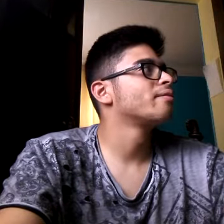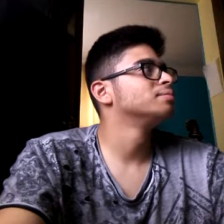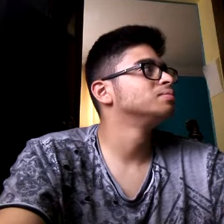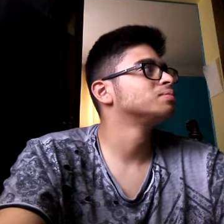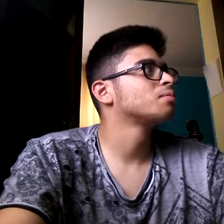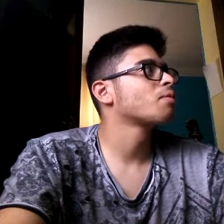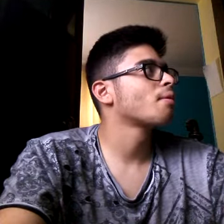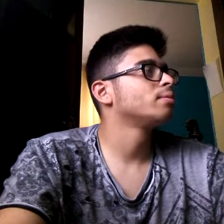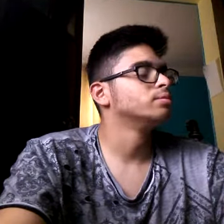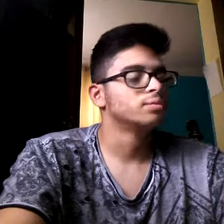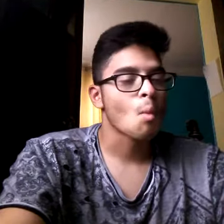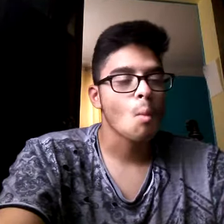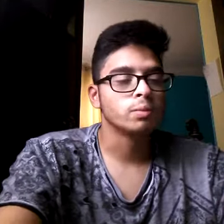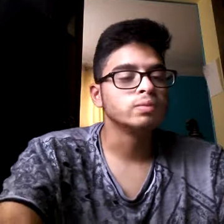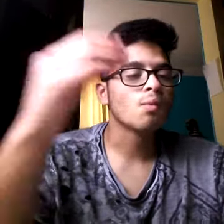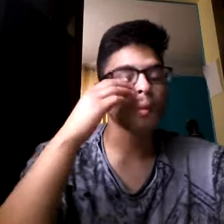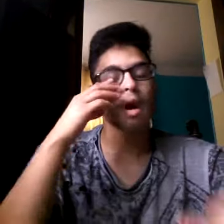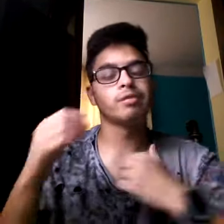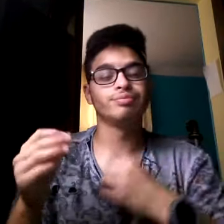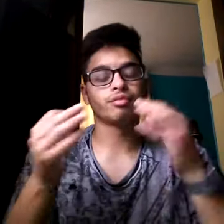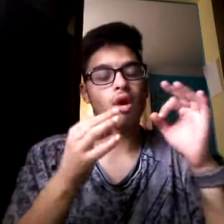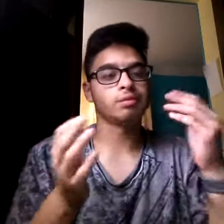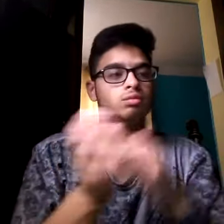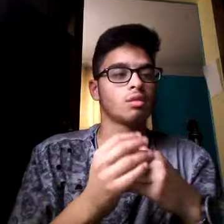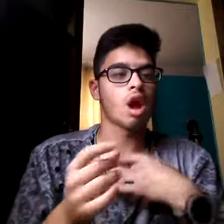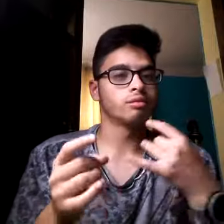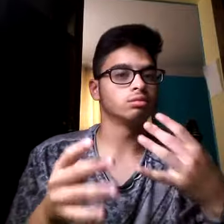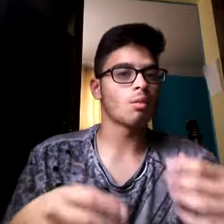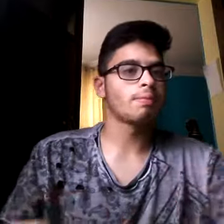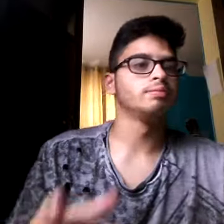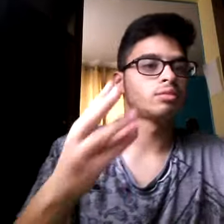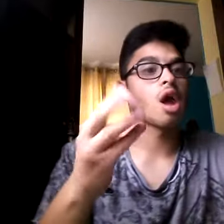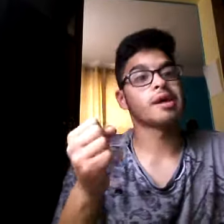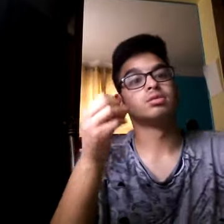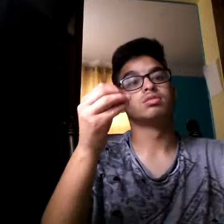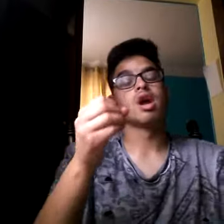Rosario. Bueno, terror en México, terremoto de 7.1 de magnitud. Sacude esta tarde varias.